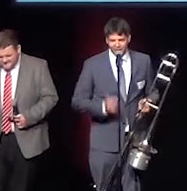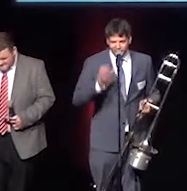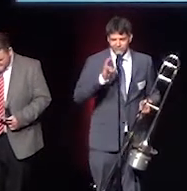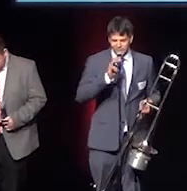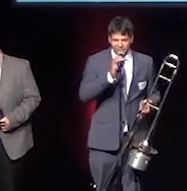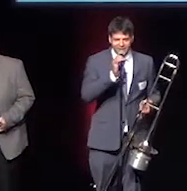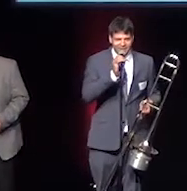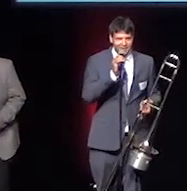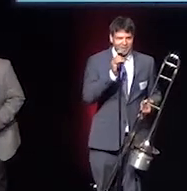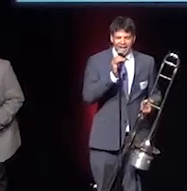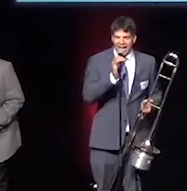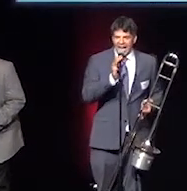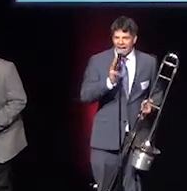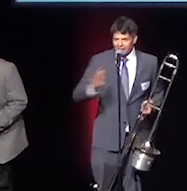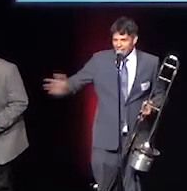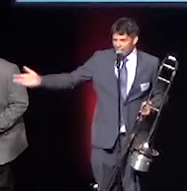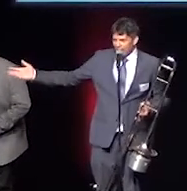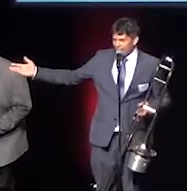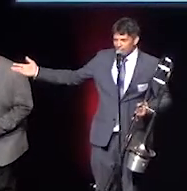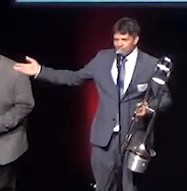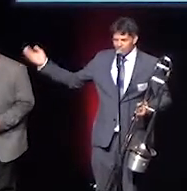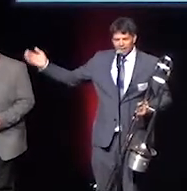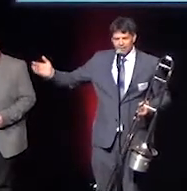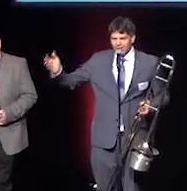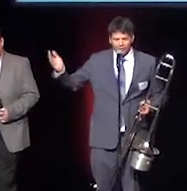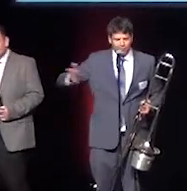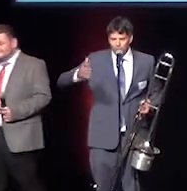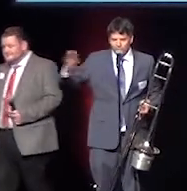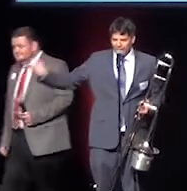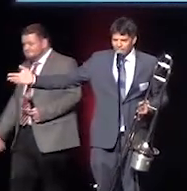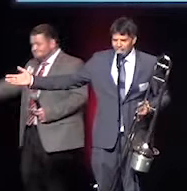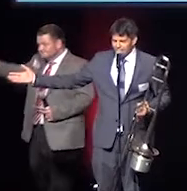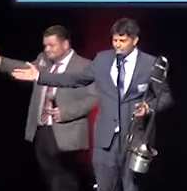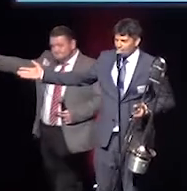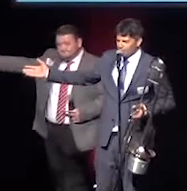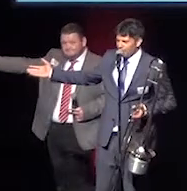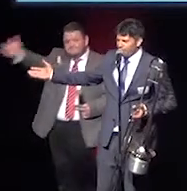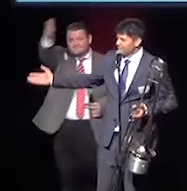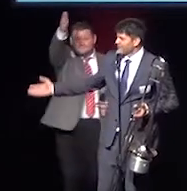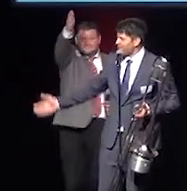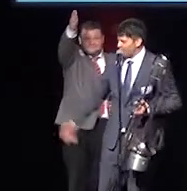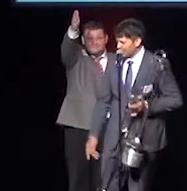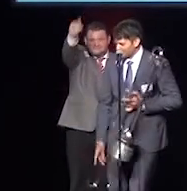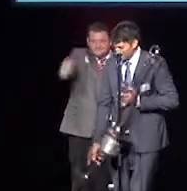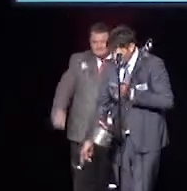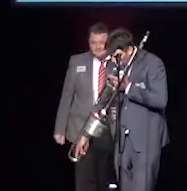allen noch sehr gute Gespräche. Herzlichen Applaus einfach nochmal für Technik, Aufbau, Band und alle, die mitgeholfen haben.